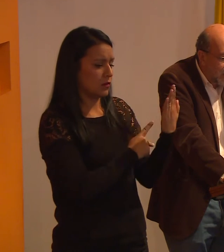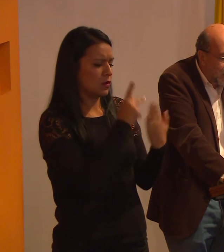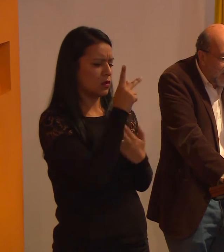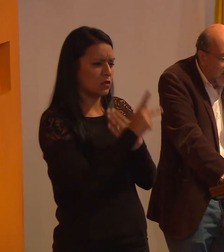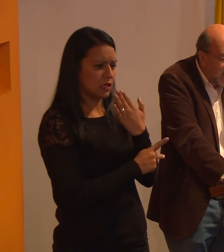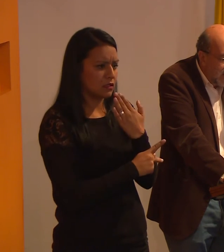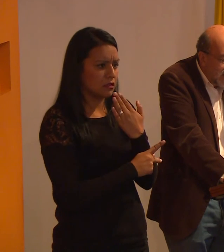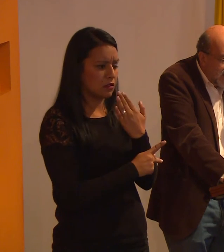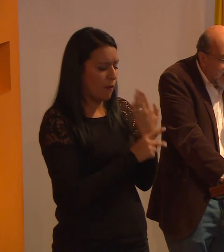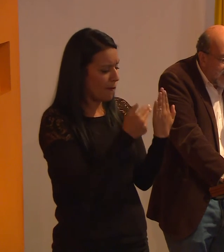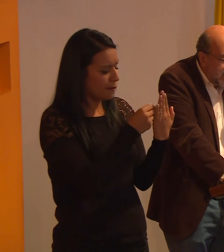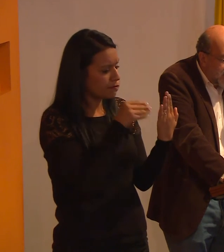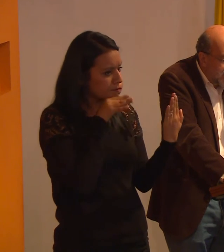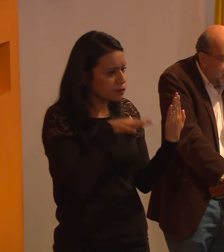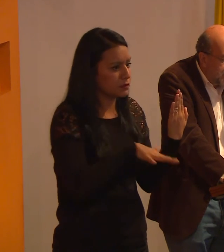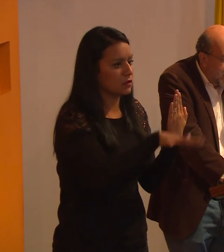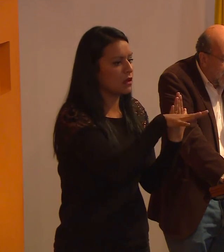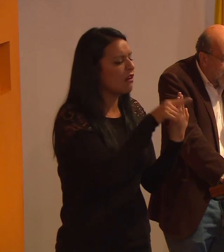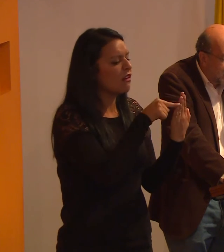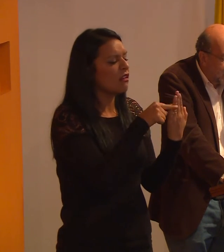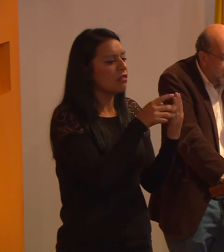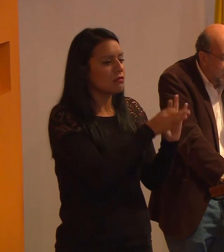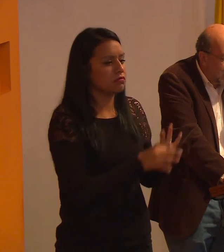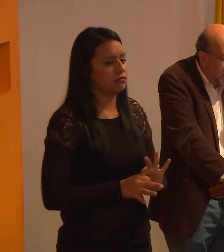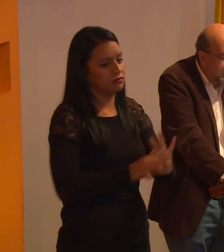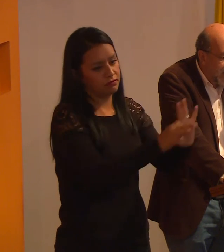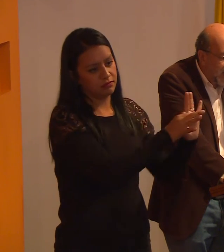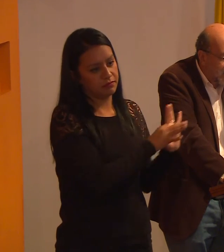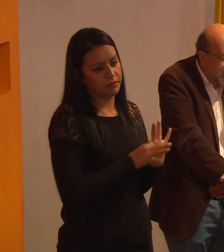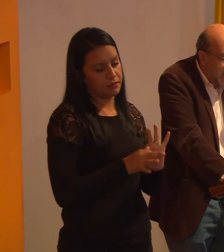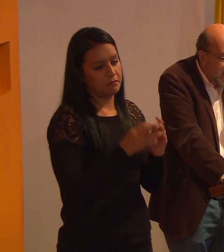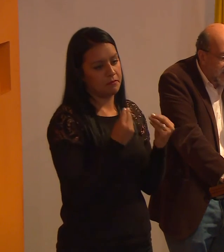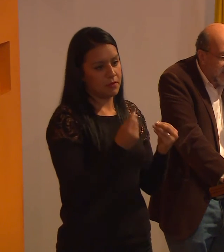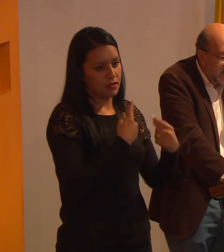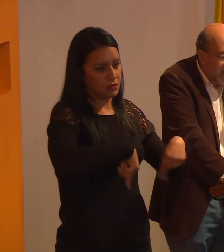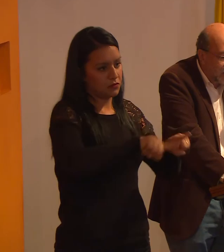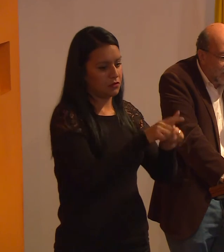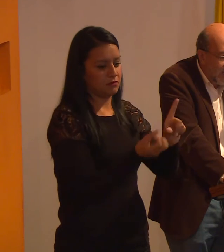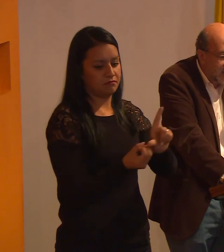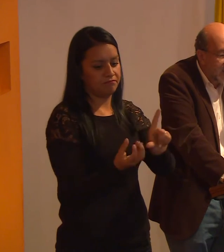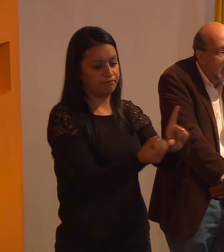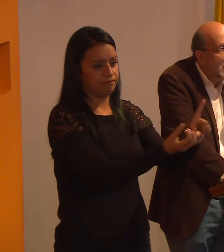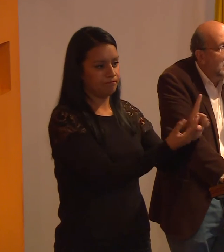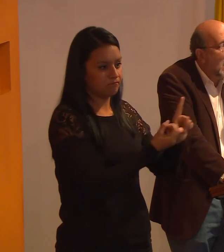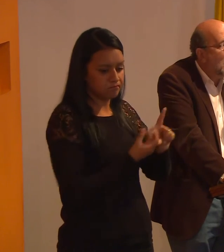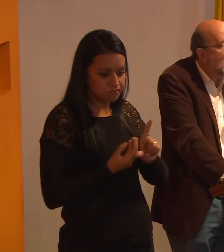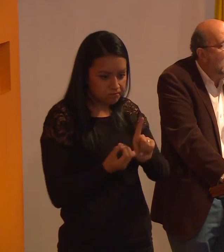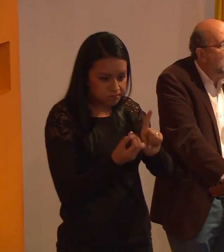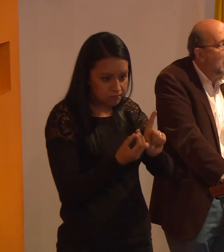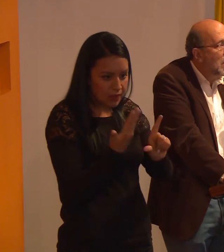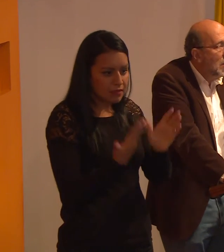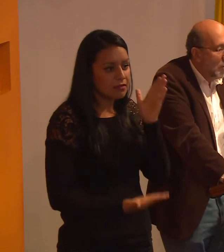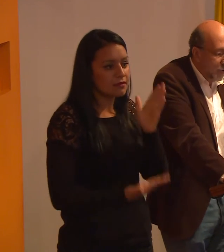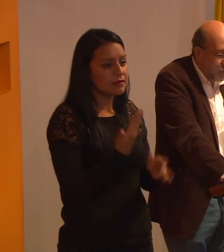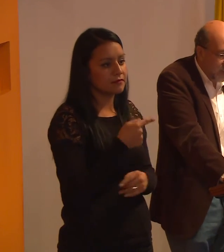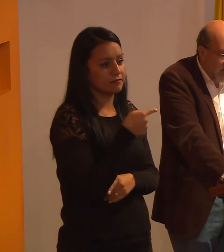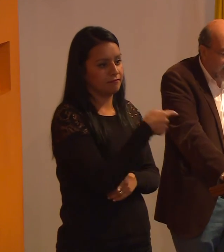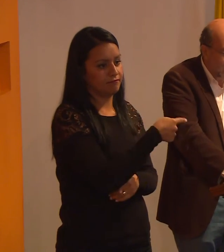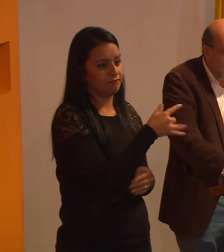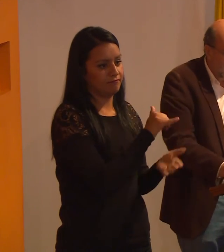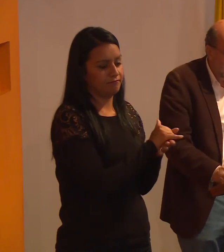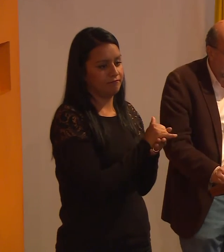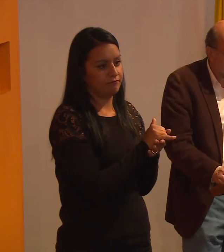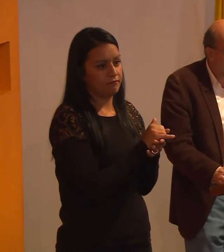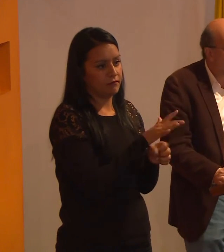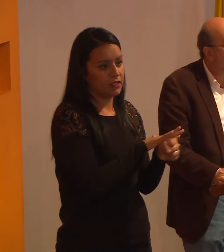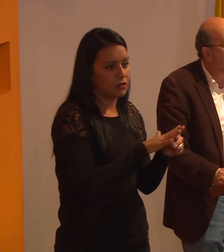de circular que diversifica las condiciones para nuestras licenciaturas de acuerdo con su